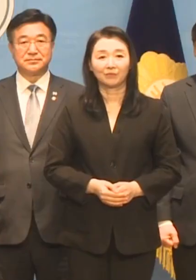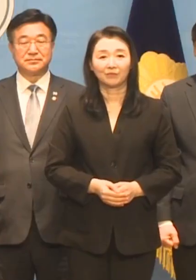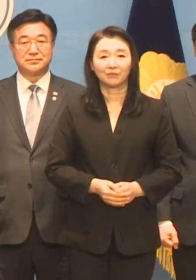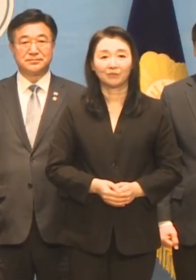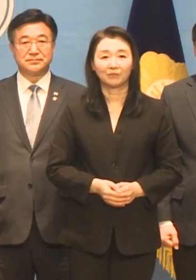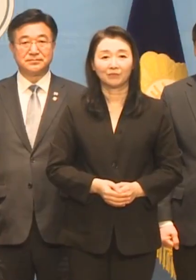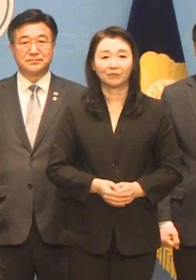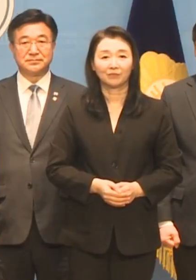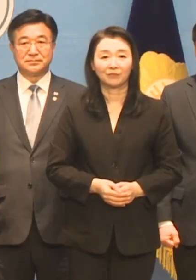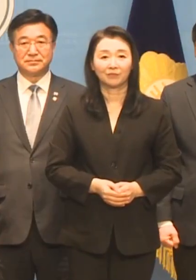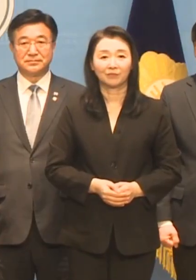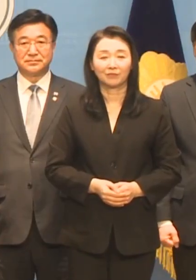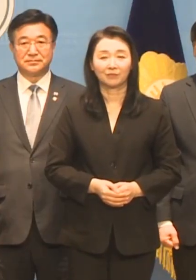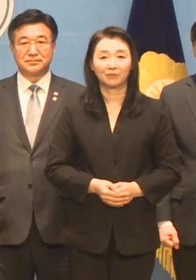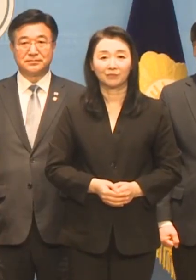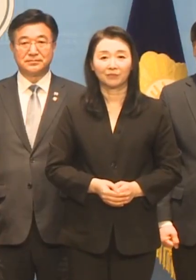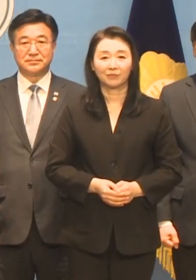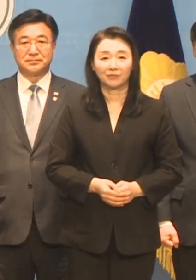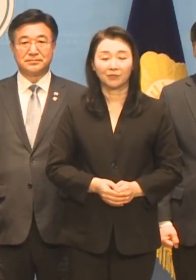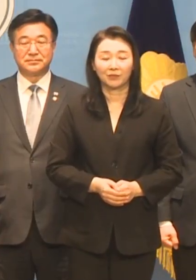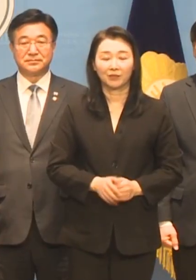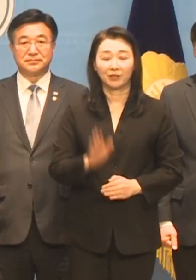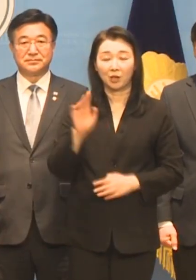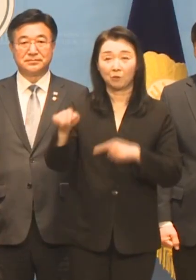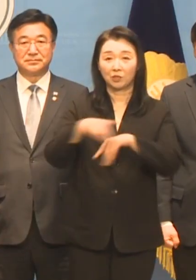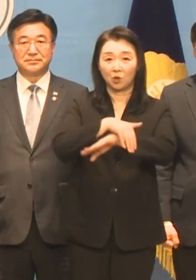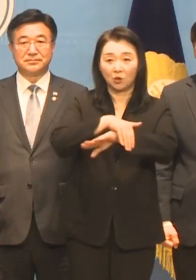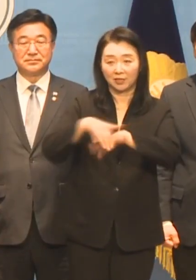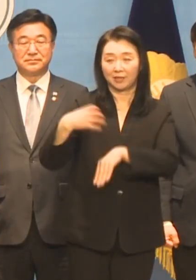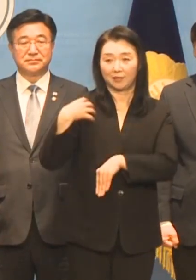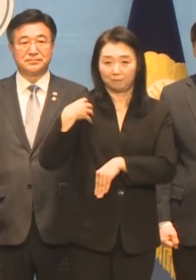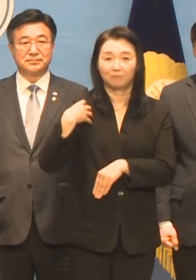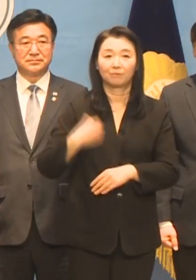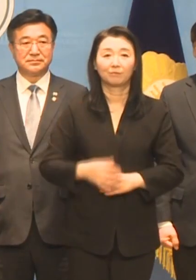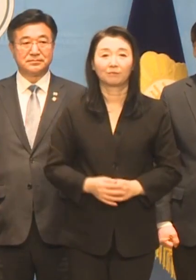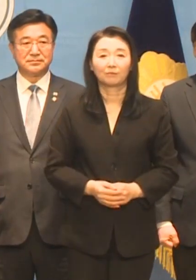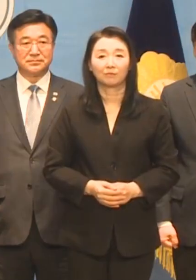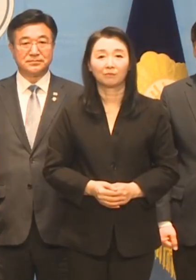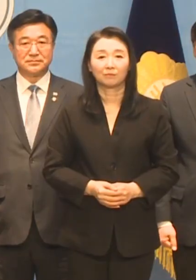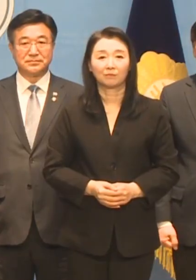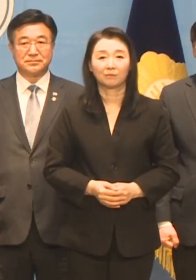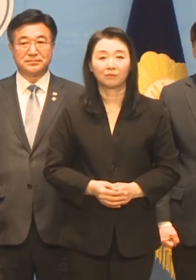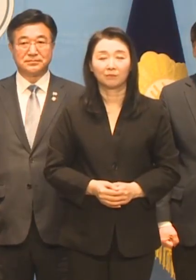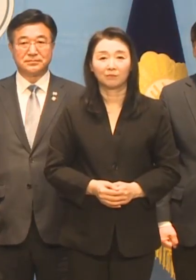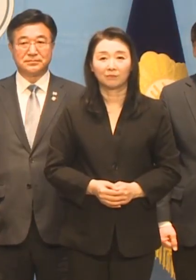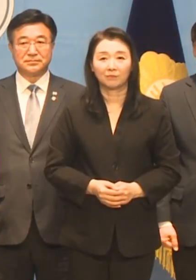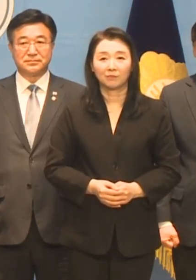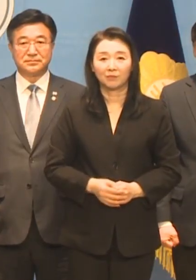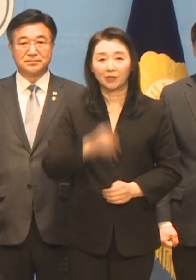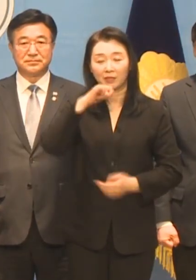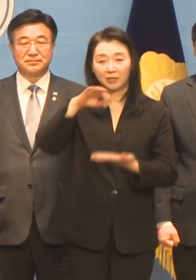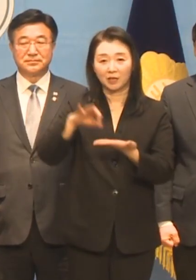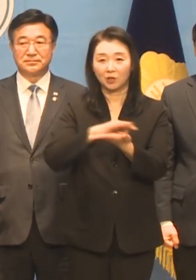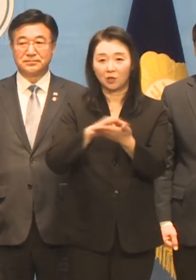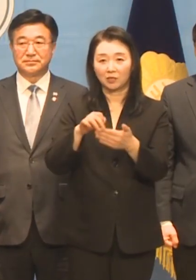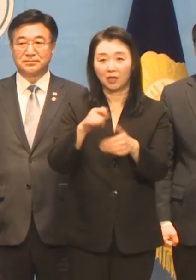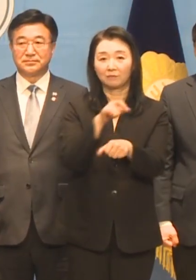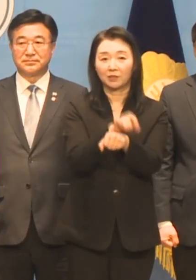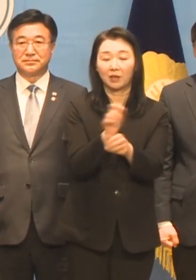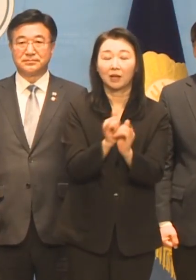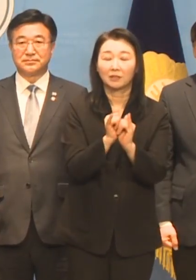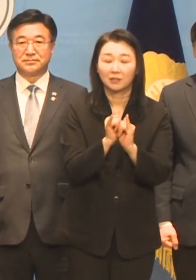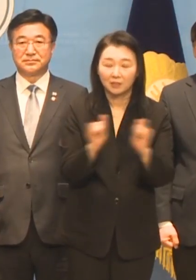네, 앞으로 우리 정책을 담당하시게 될 분이십니다. 예결위 간사 원내수석 부대표 또